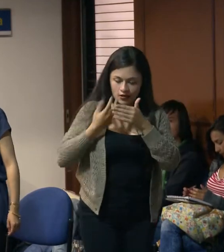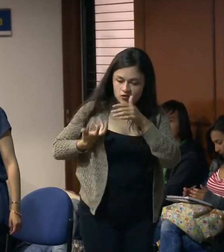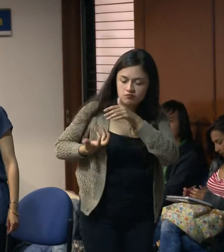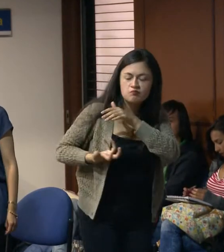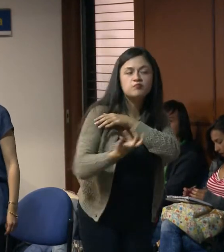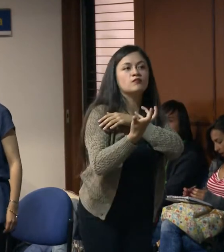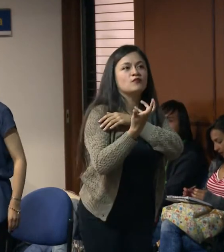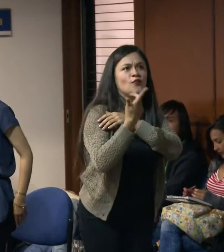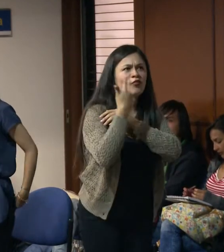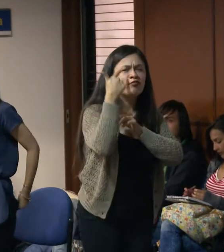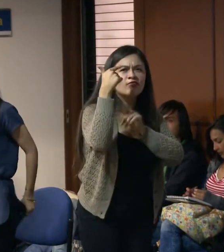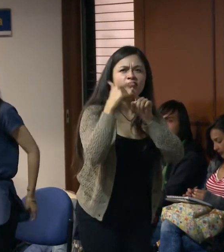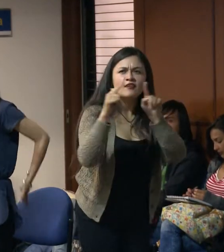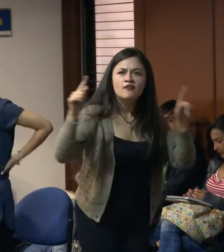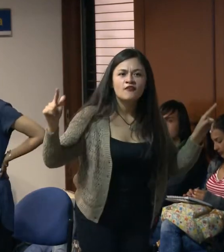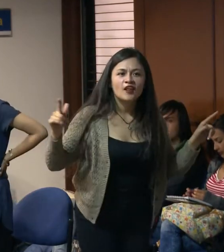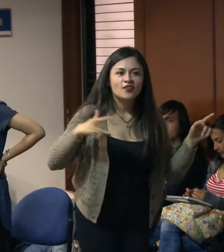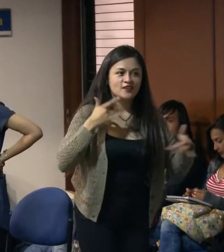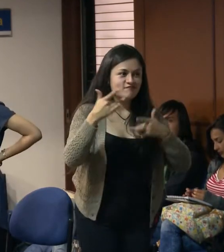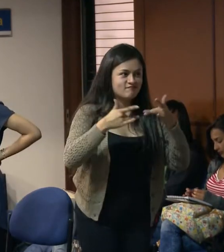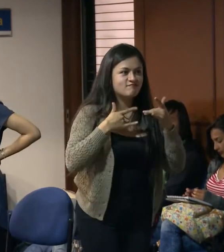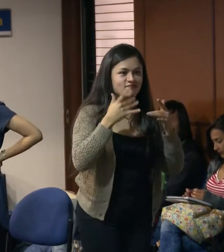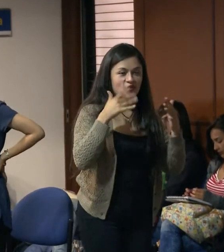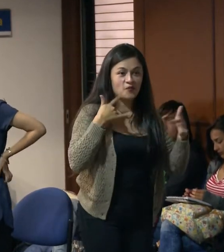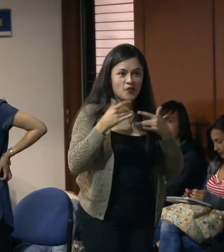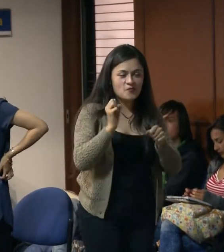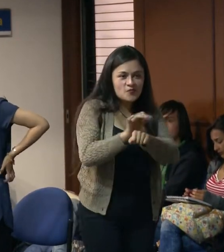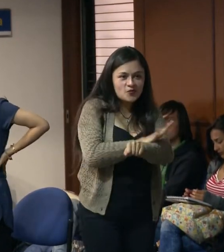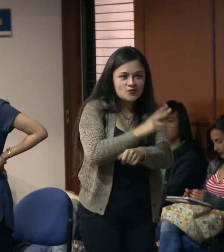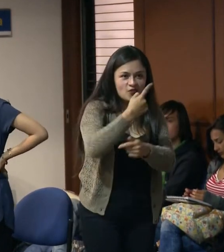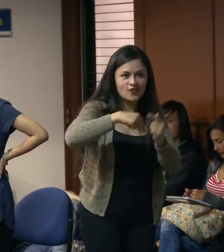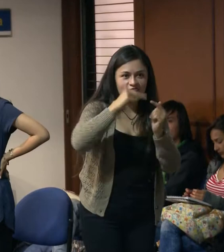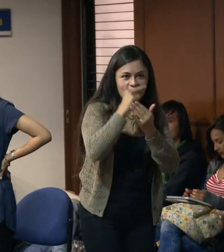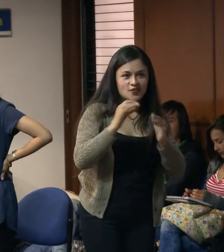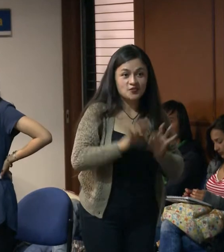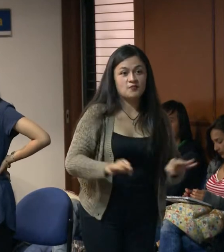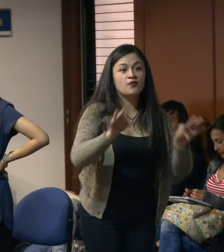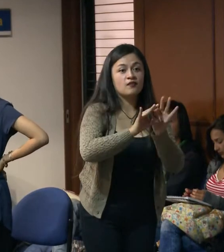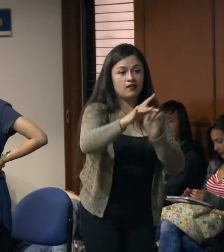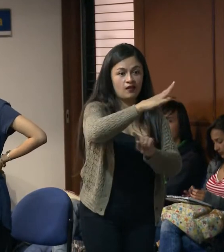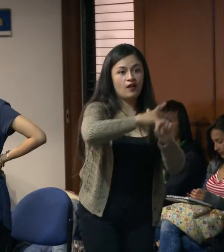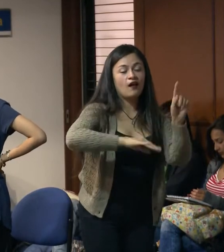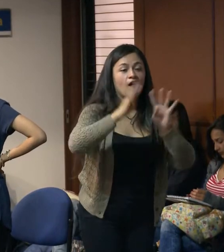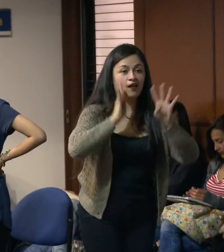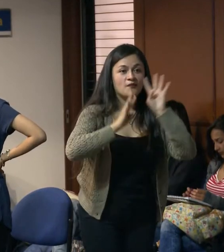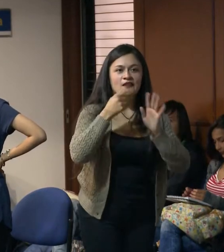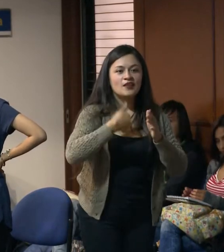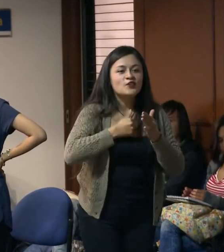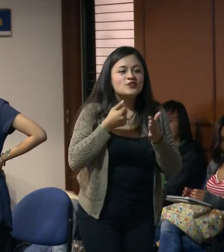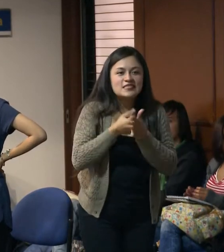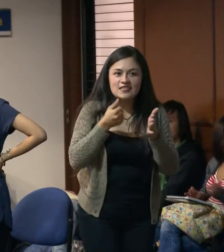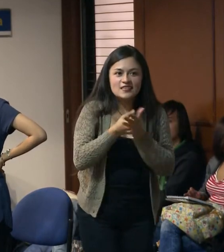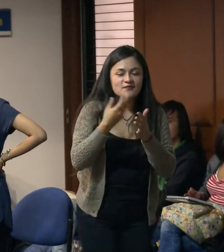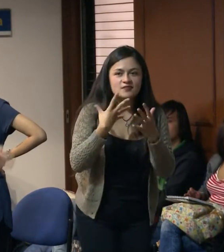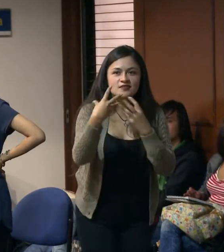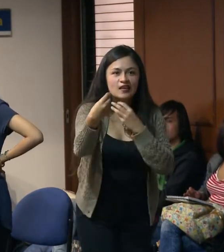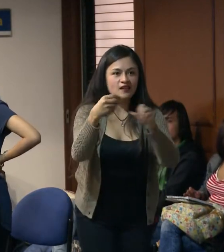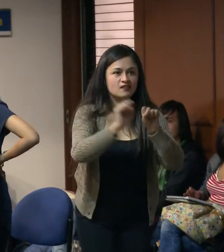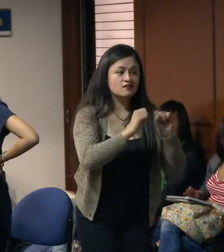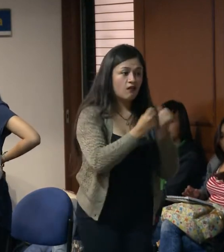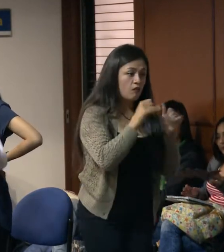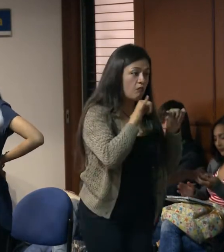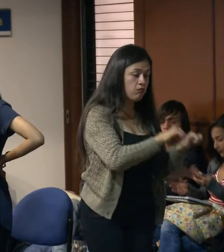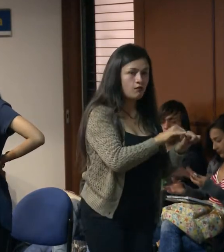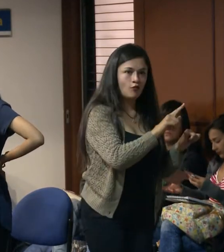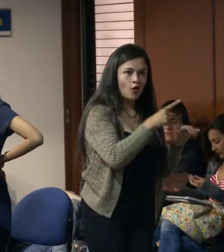algo diferente. Entonces sí fue bastante impactante el ambiente, fue muy importante, los tratábamos de sacar a las canchas, al auditorio,